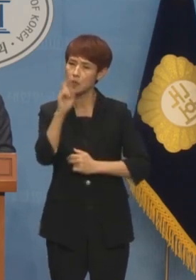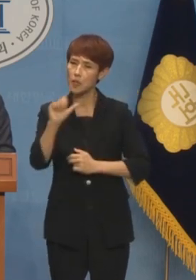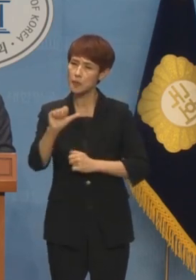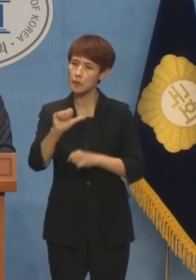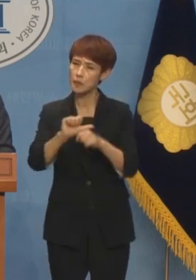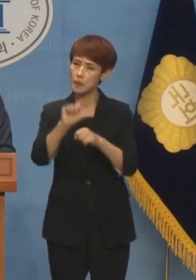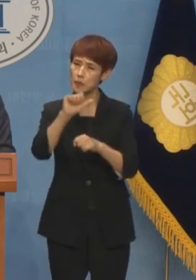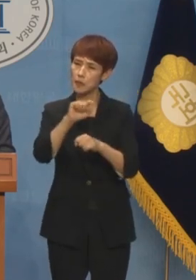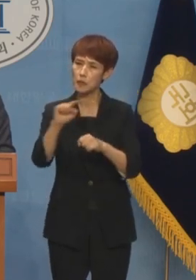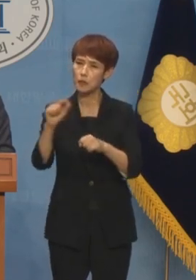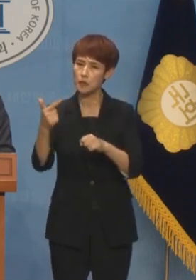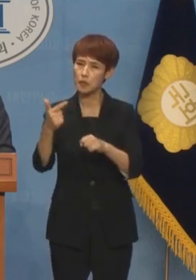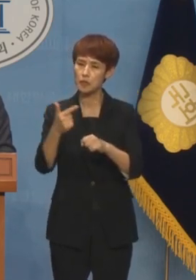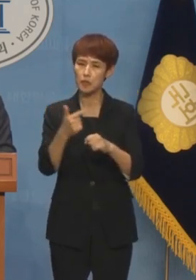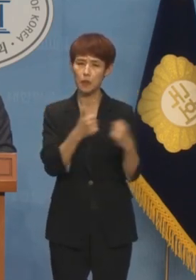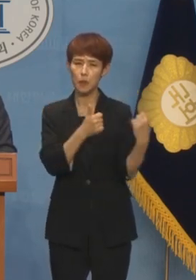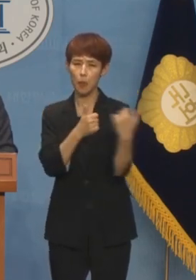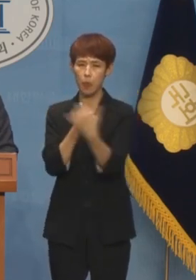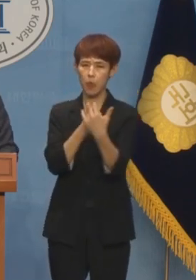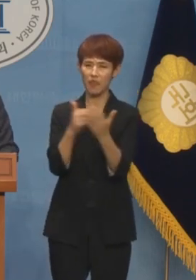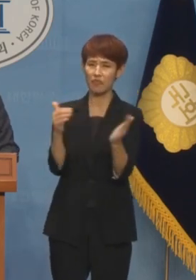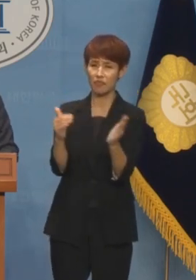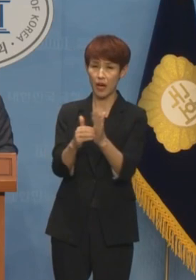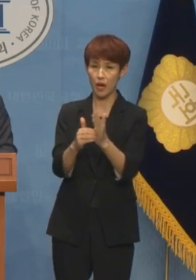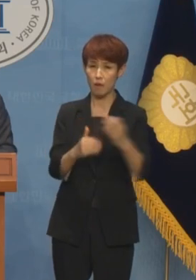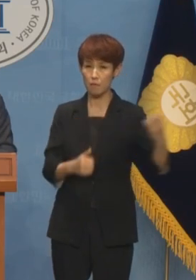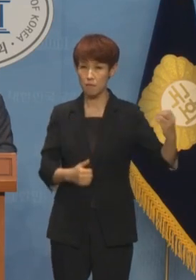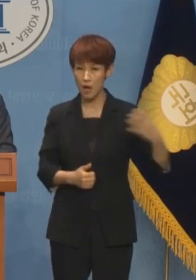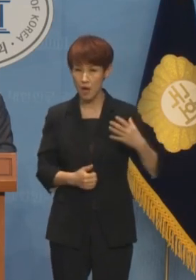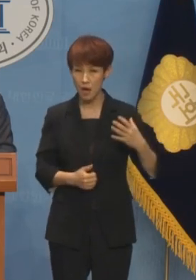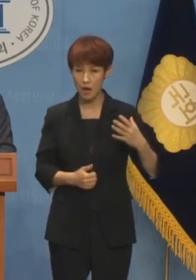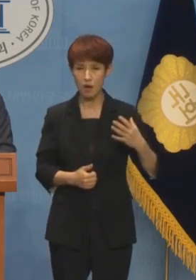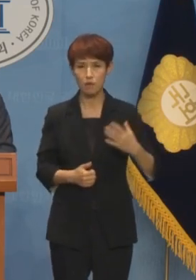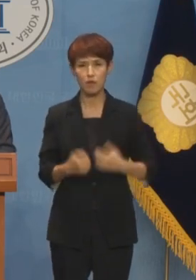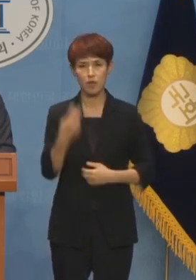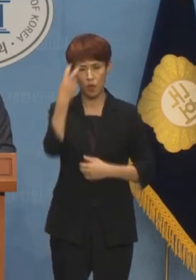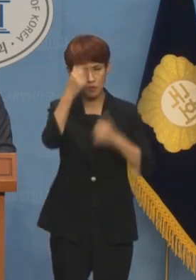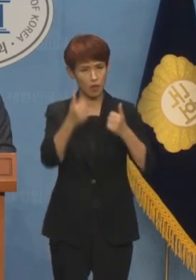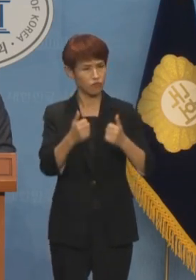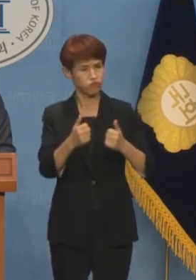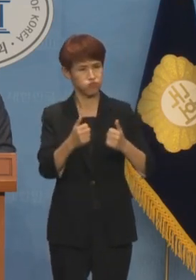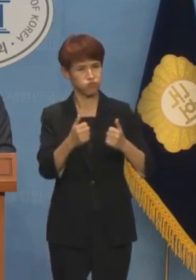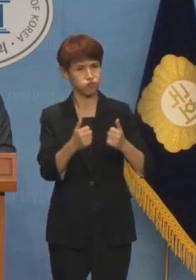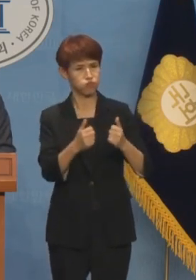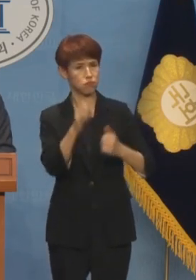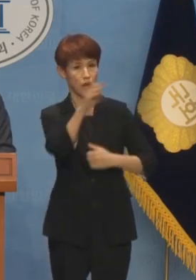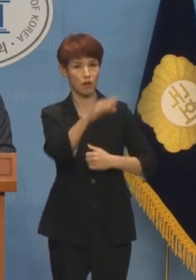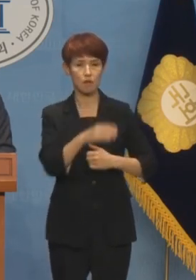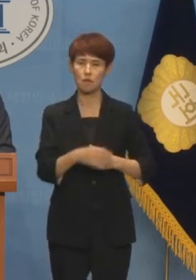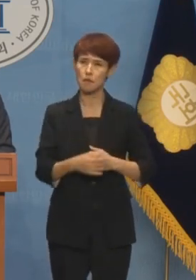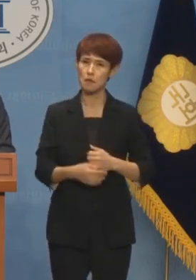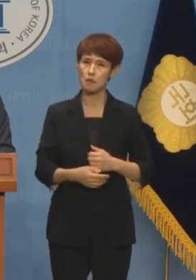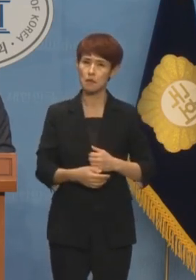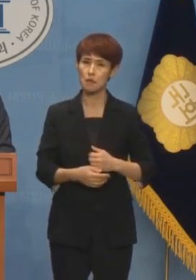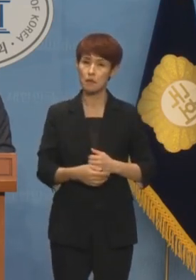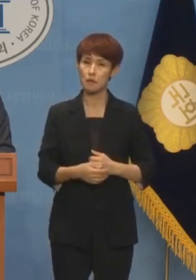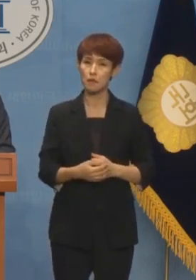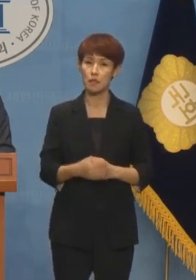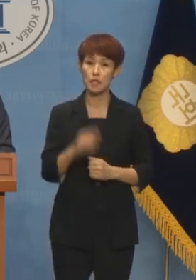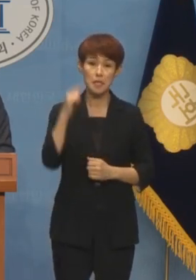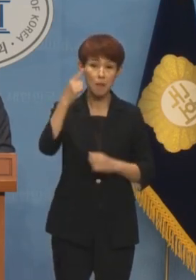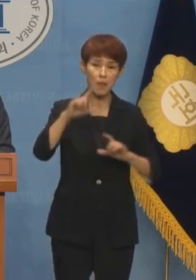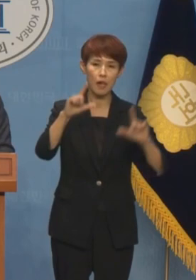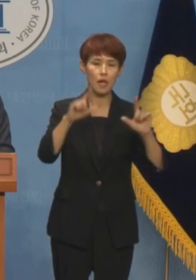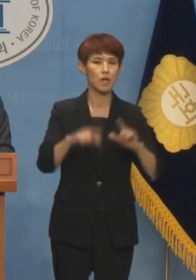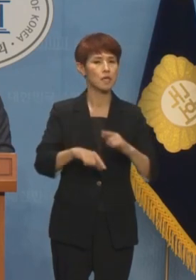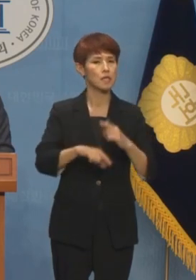내지 6시경 해유가 있었다고 주장했다가 검찰의 반박에 18일에는 7월 3일이